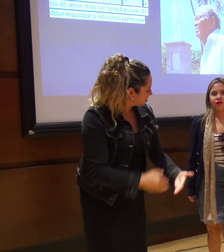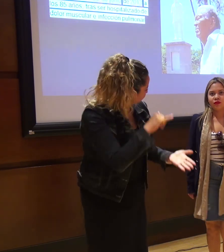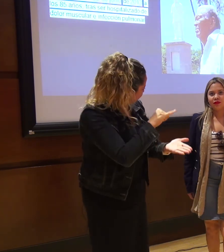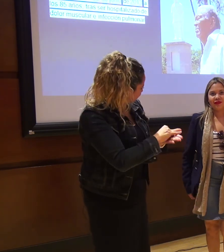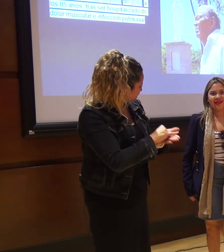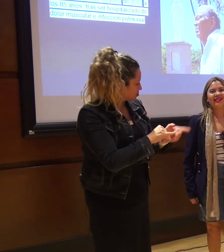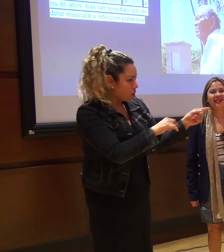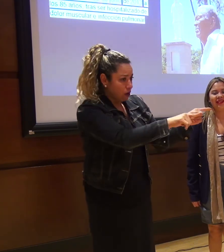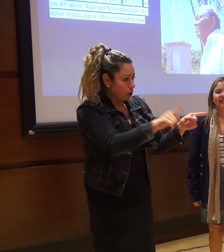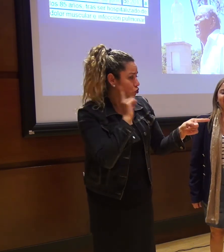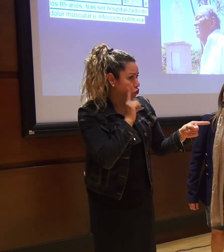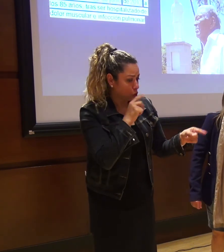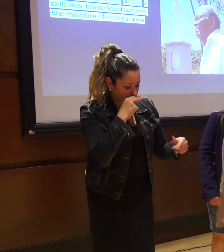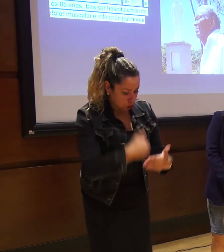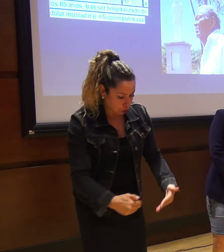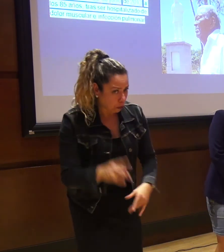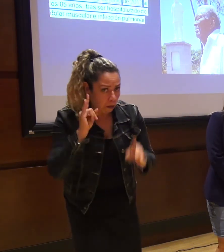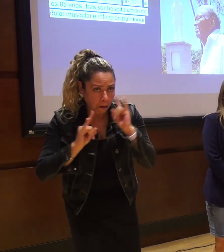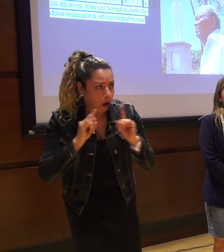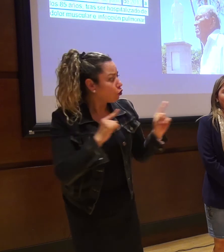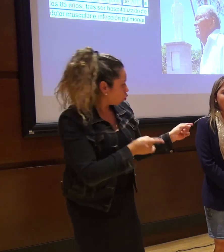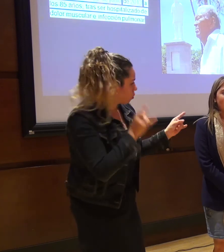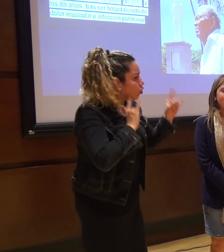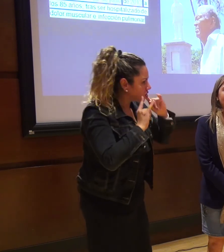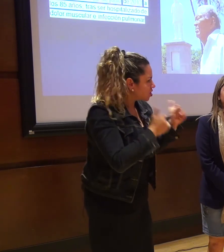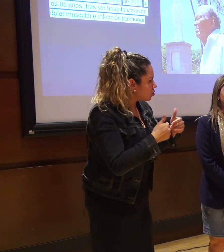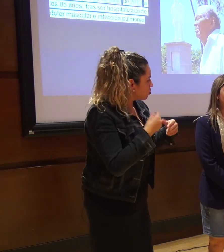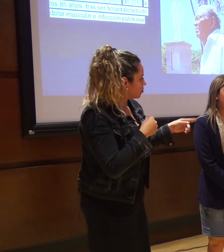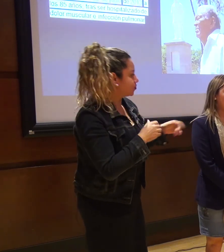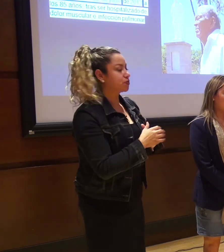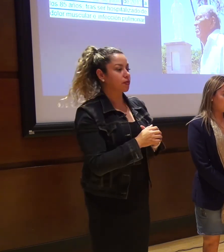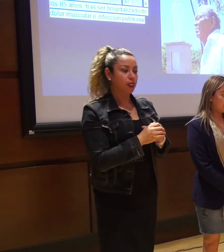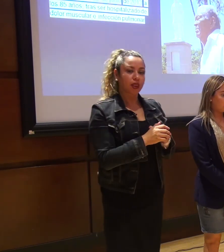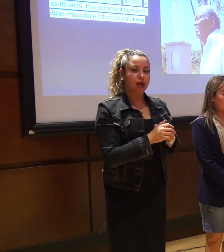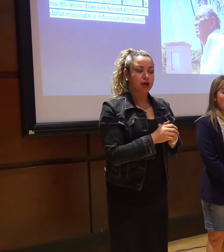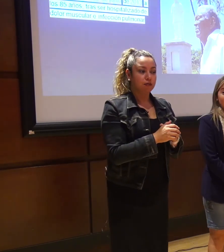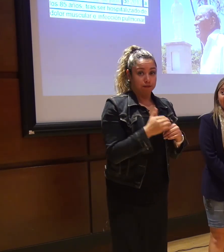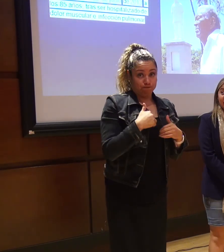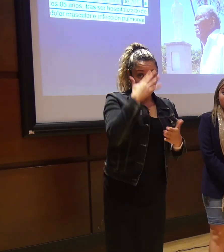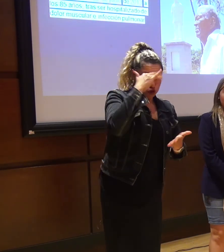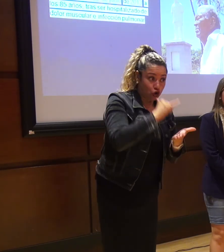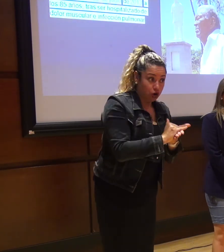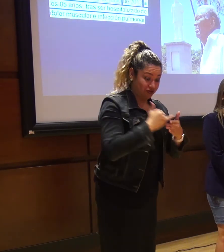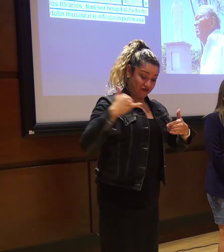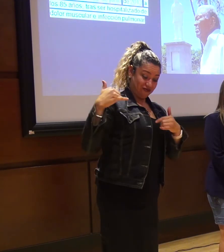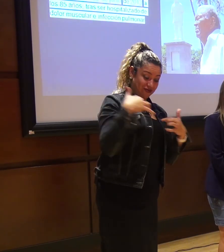pues podido. Bueno, en este sentido, yo considero de que el vallenato es una muy buena